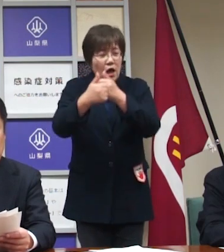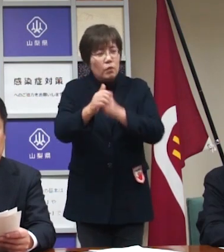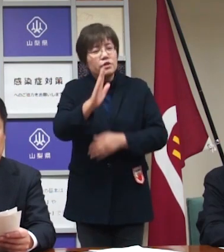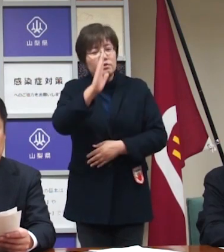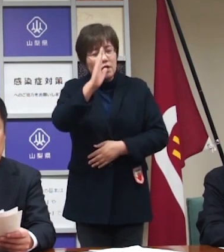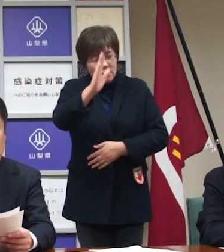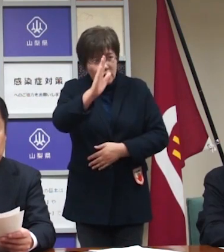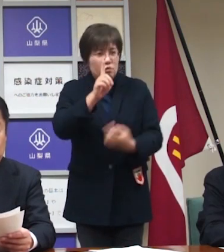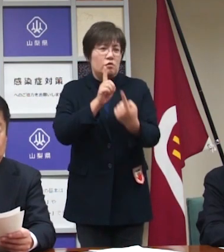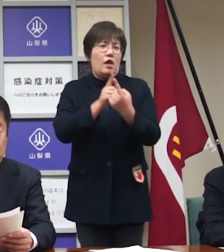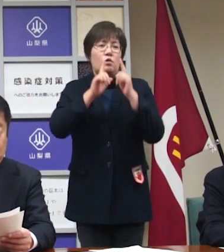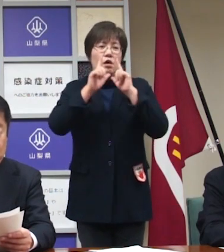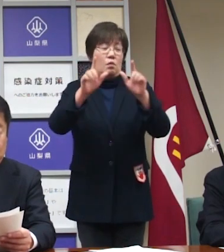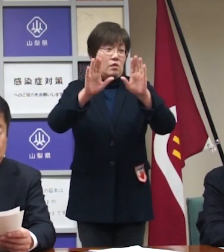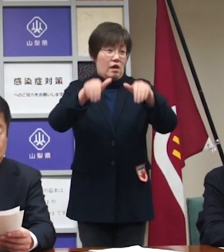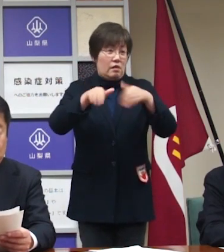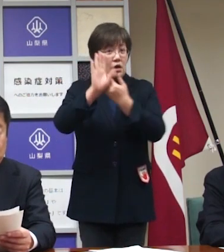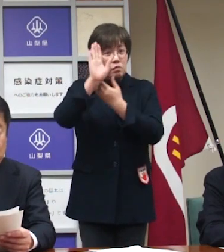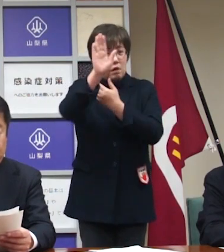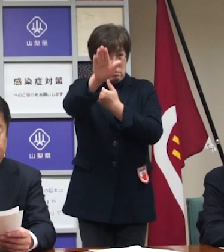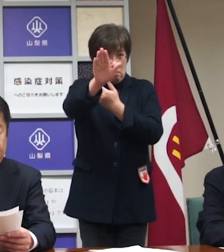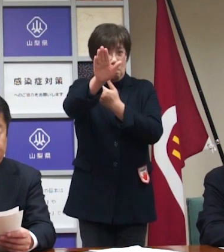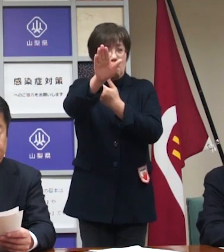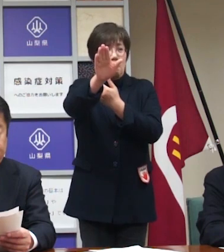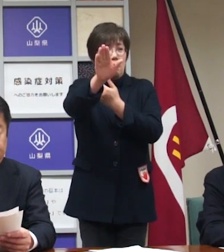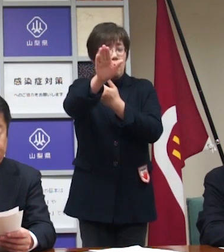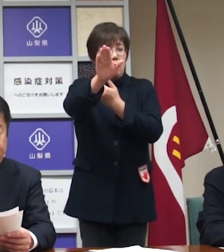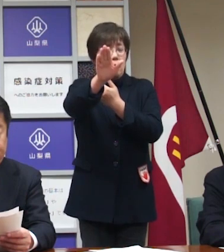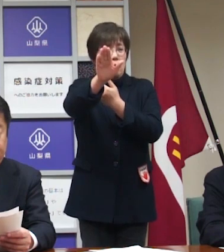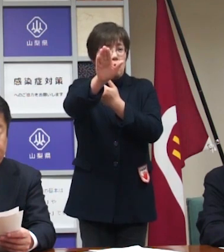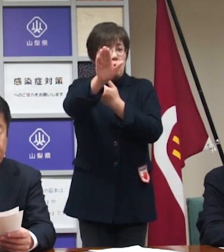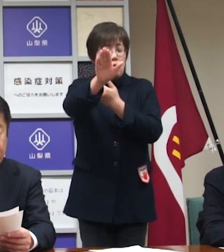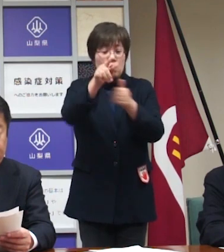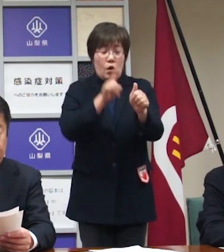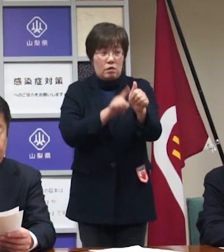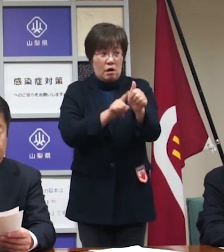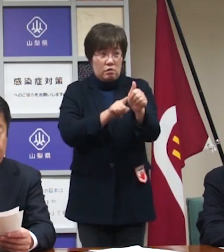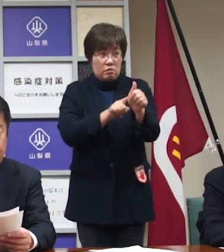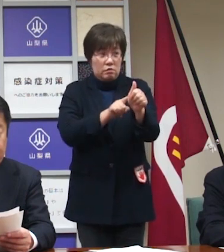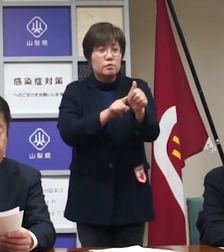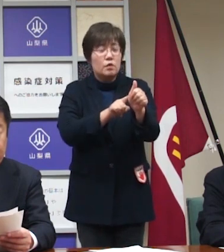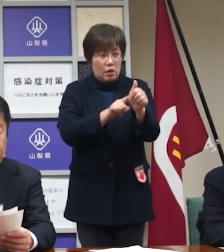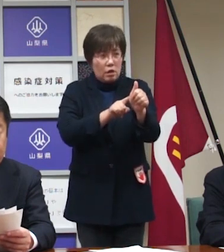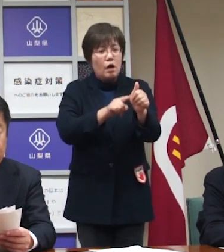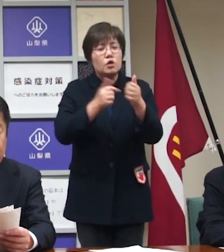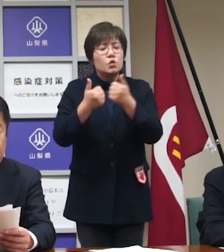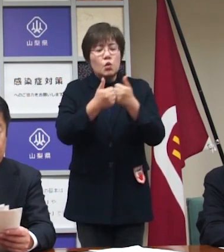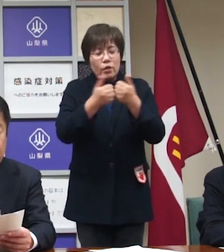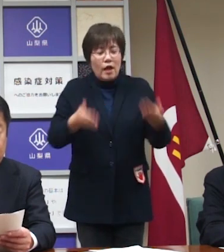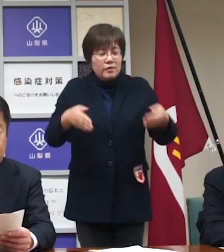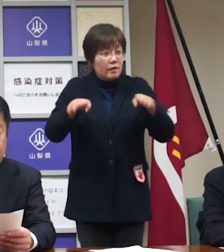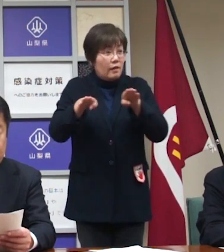では対応しています。でそれ以降、この方については相談センターの方に、